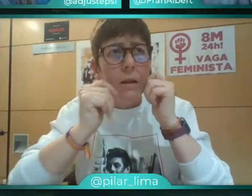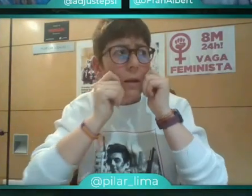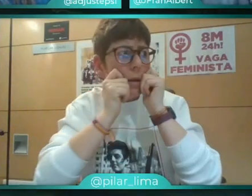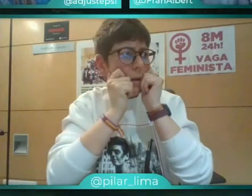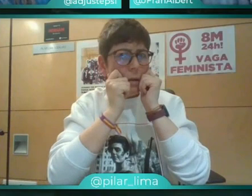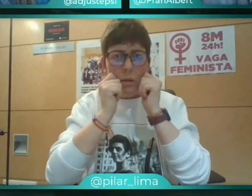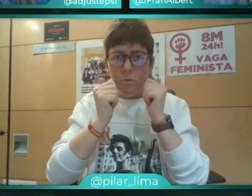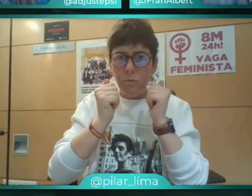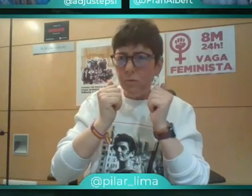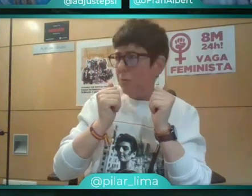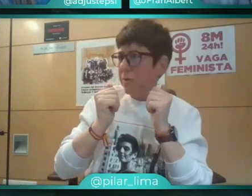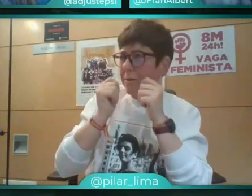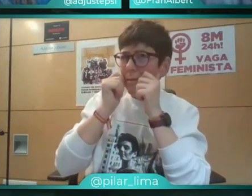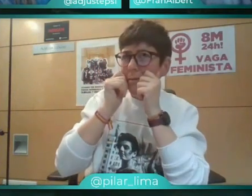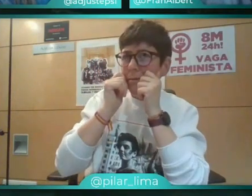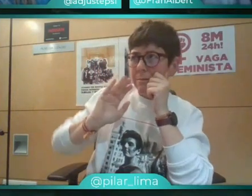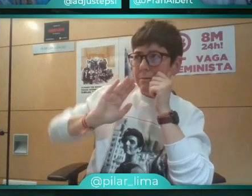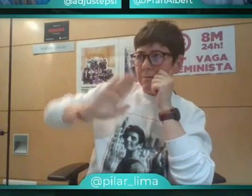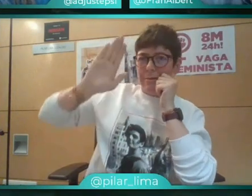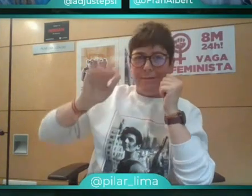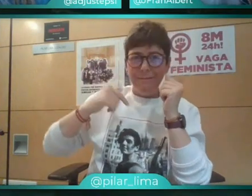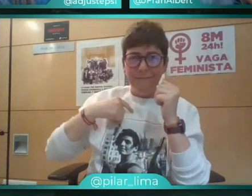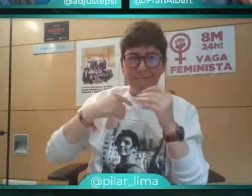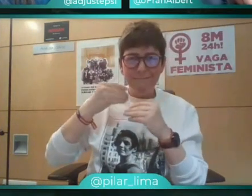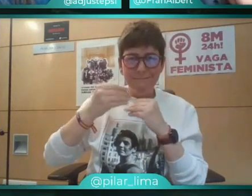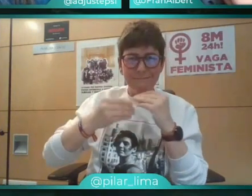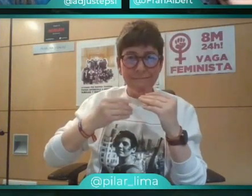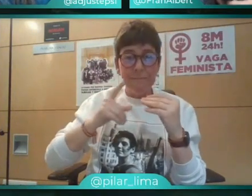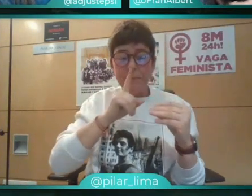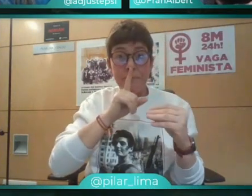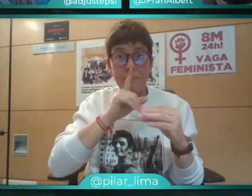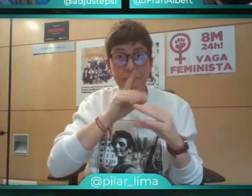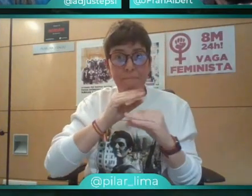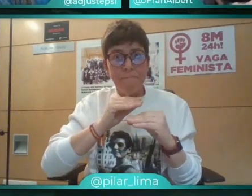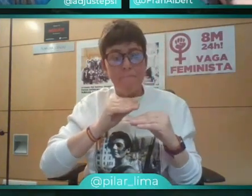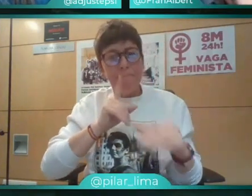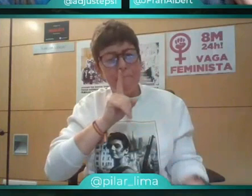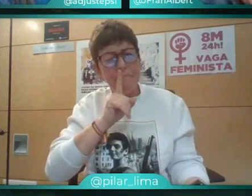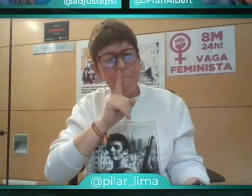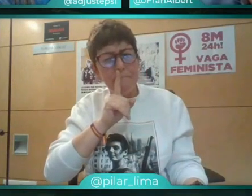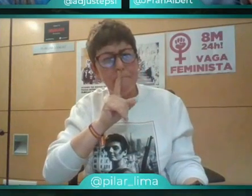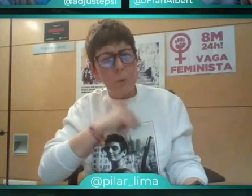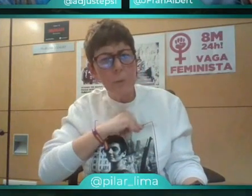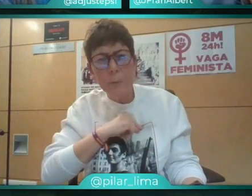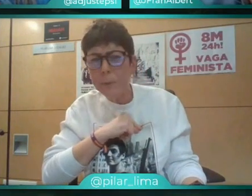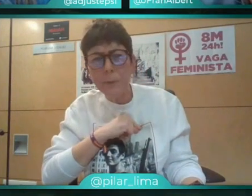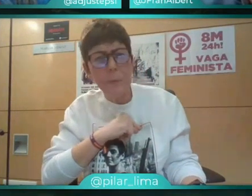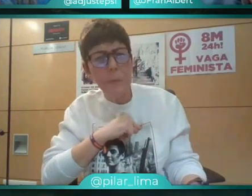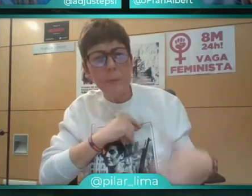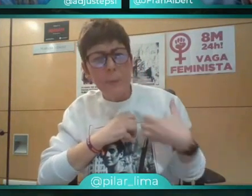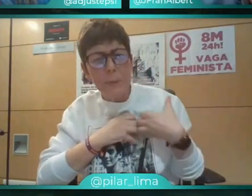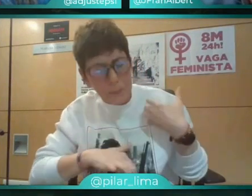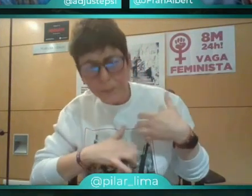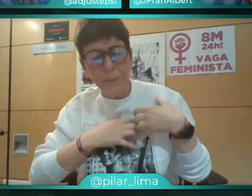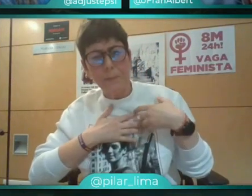saludo es un gesto en mi mejilla y es no sé perdón esta cercanía sin contar este